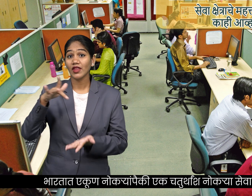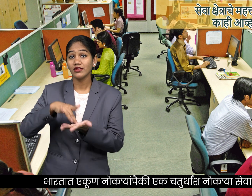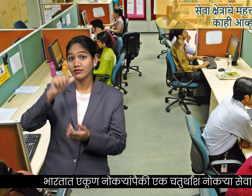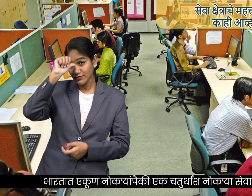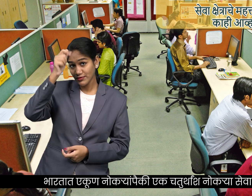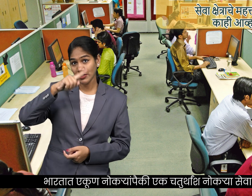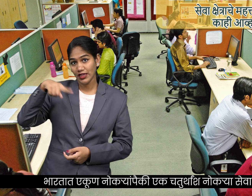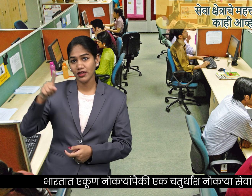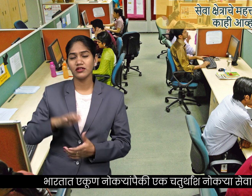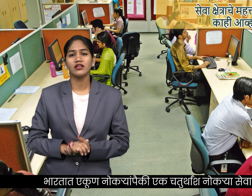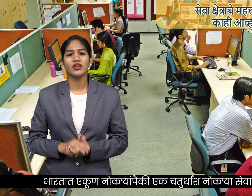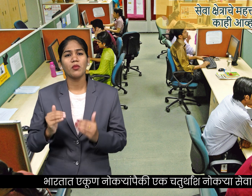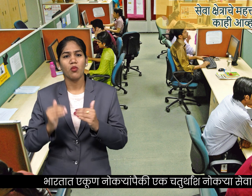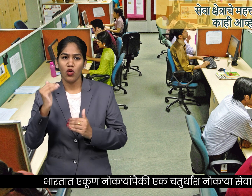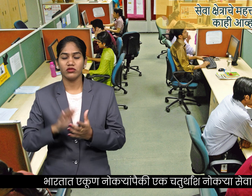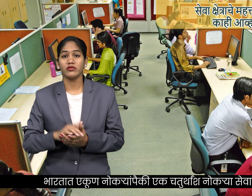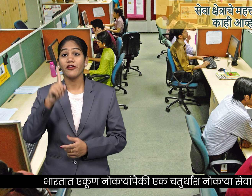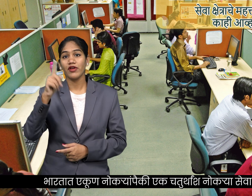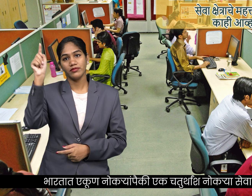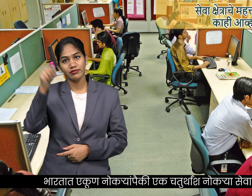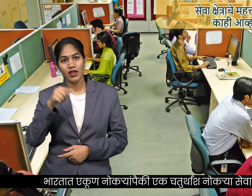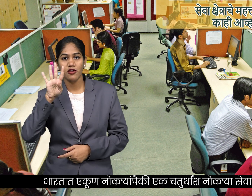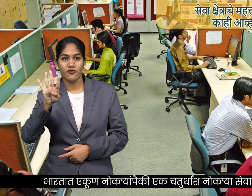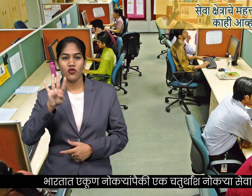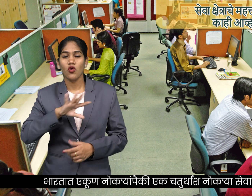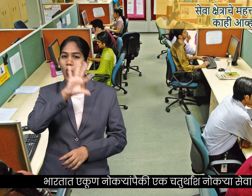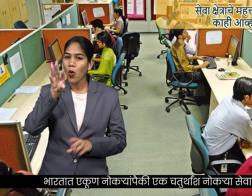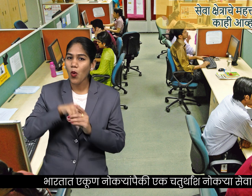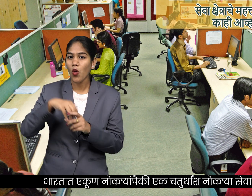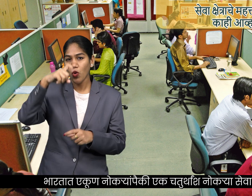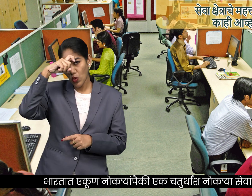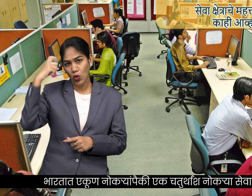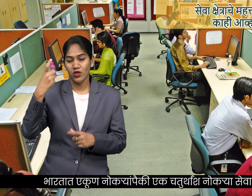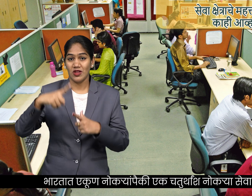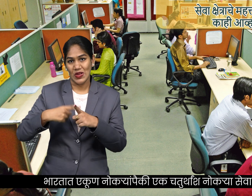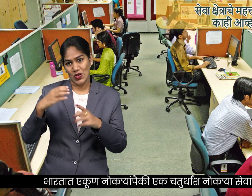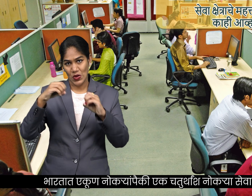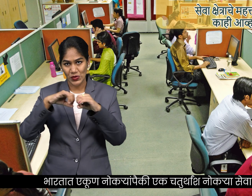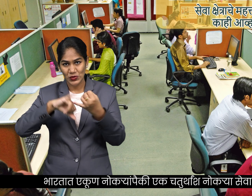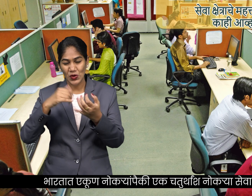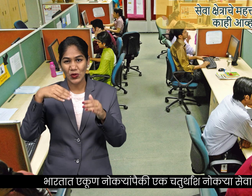भारतात एकूण नोकऱ्यांपैकी 1/4 नोकऱ्या सेवा क्षेत्रात आहे.